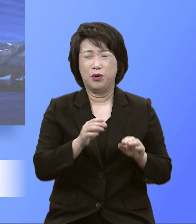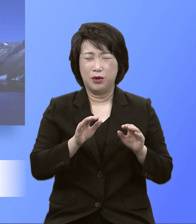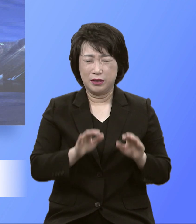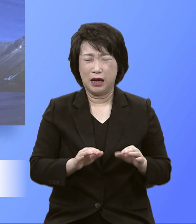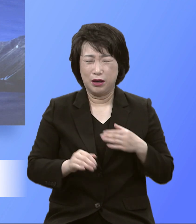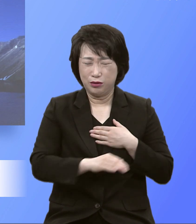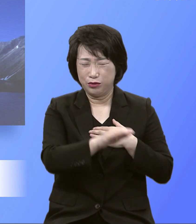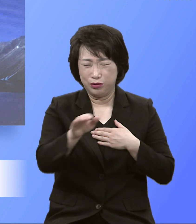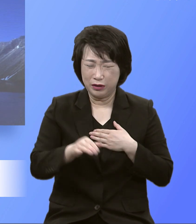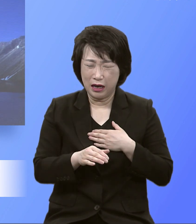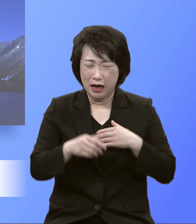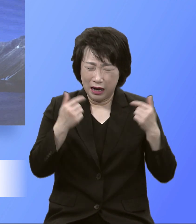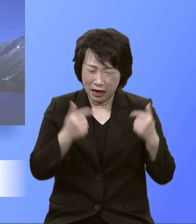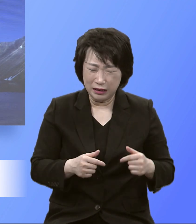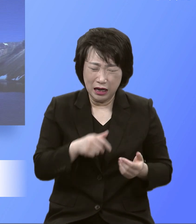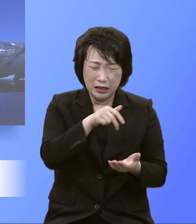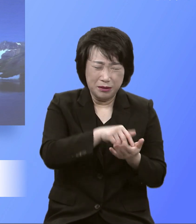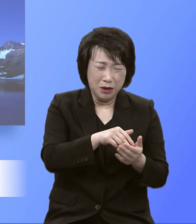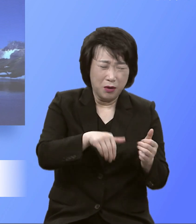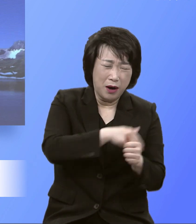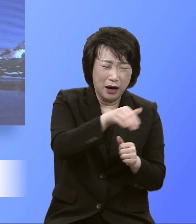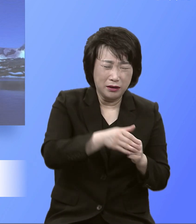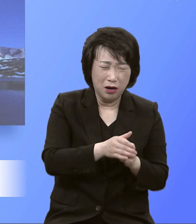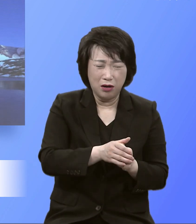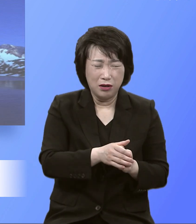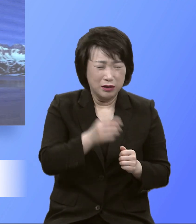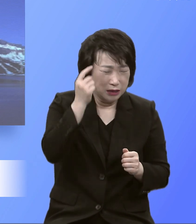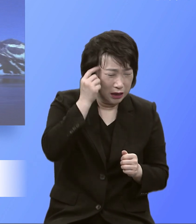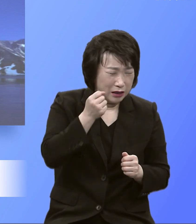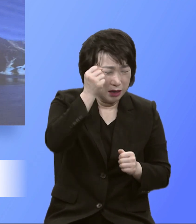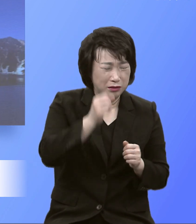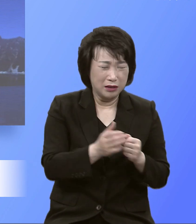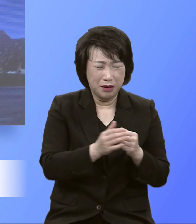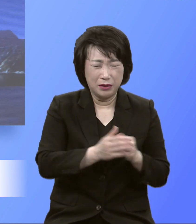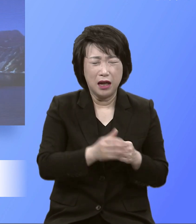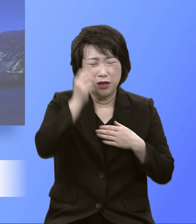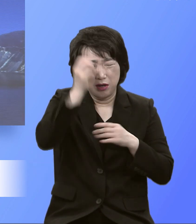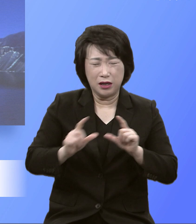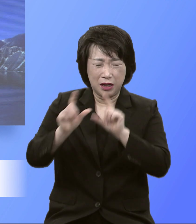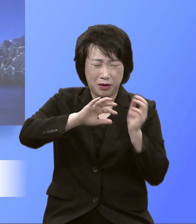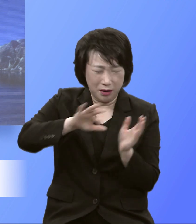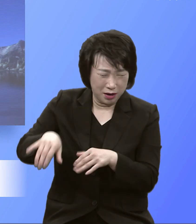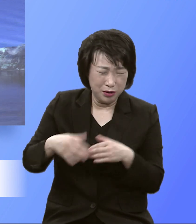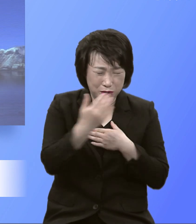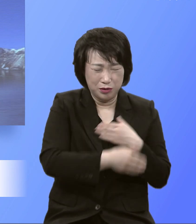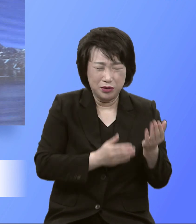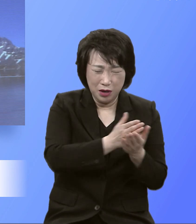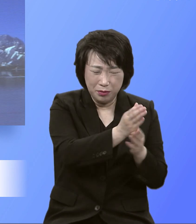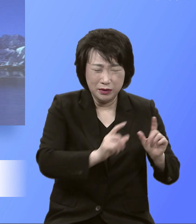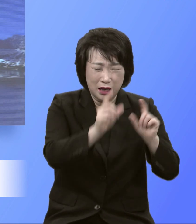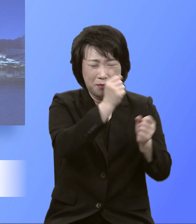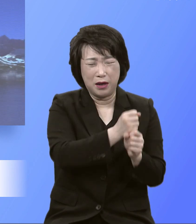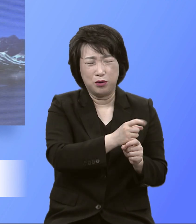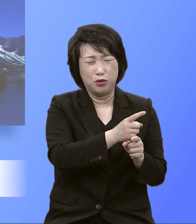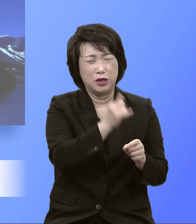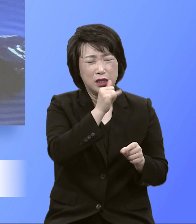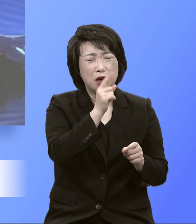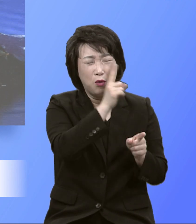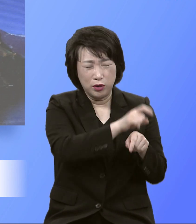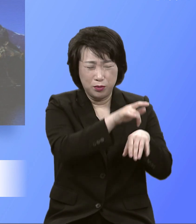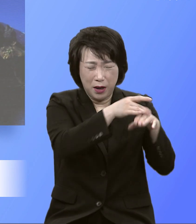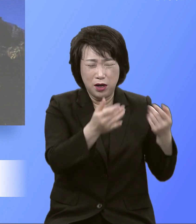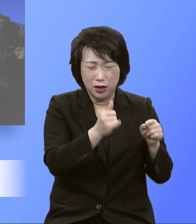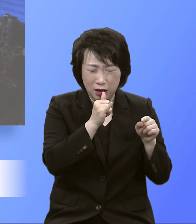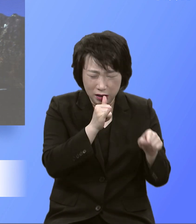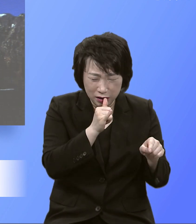그리고 저들이 언제나 현실 환경 상황 때문에 영적 생활을 내던지고 육신으로 살게 하는 마귀사단